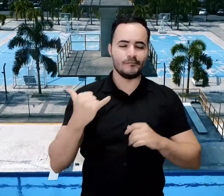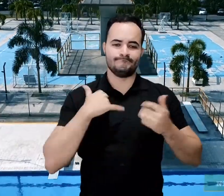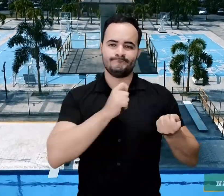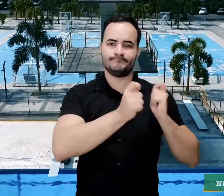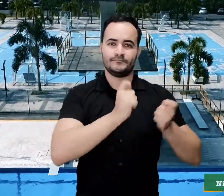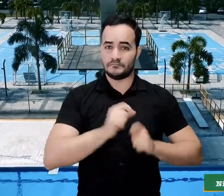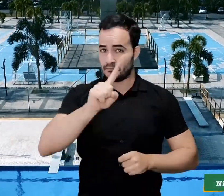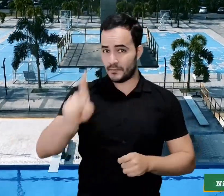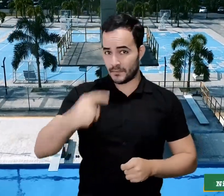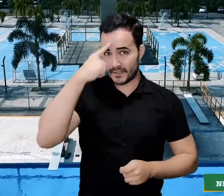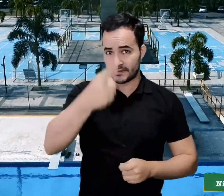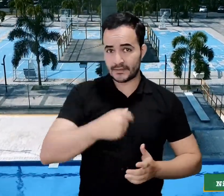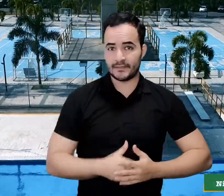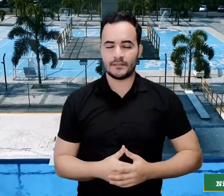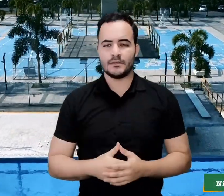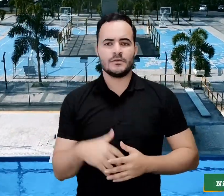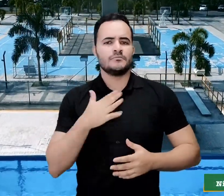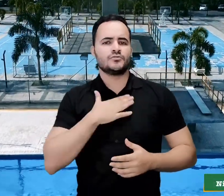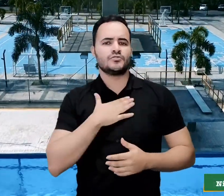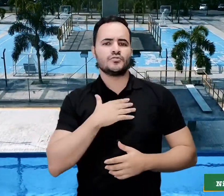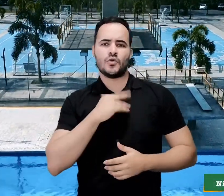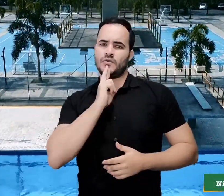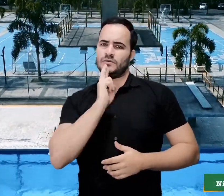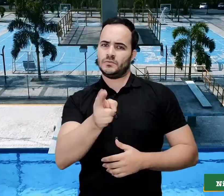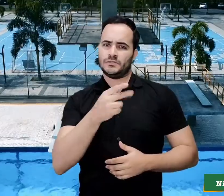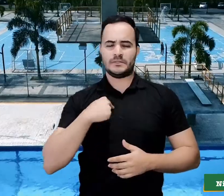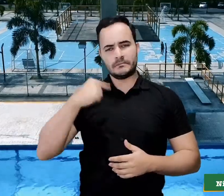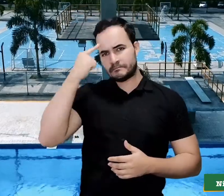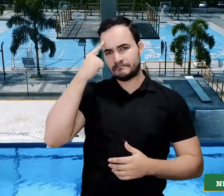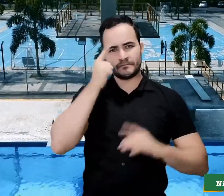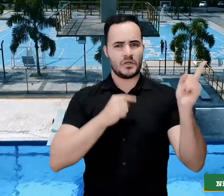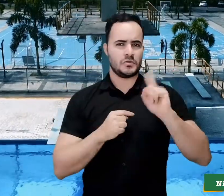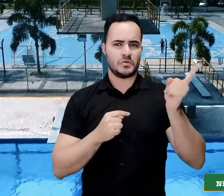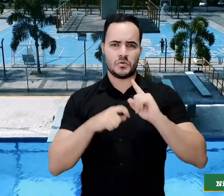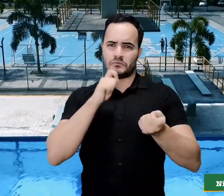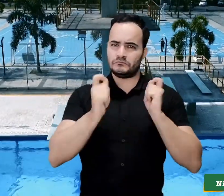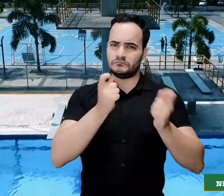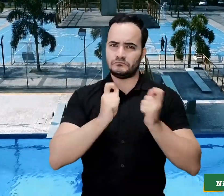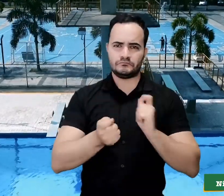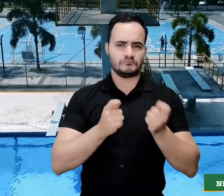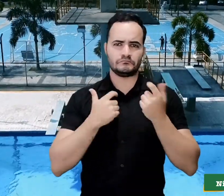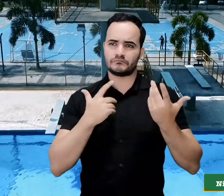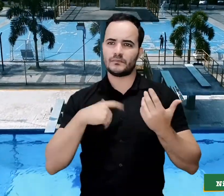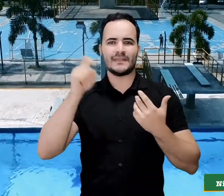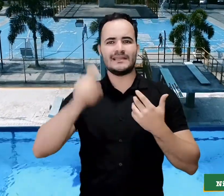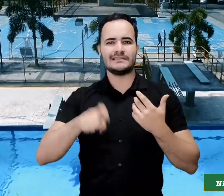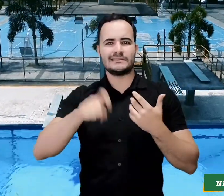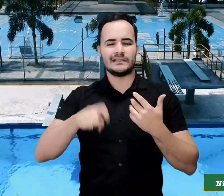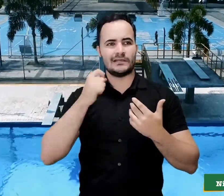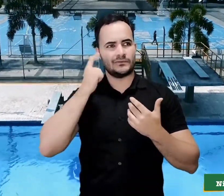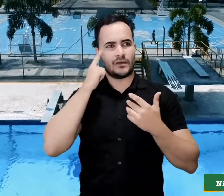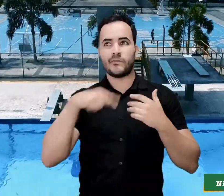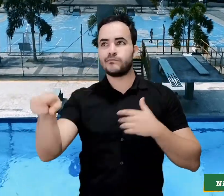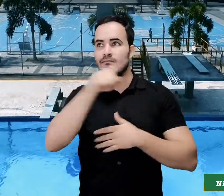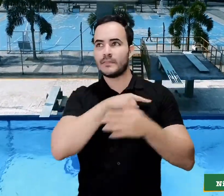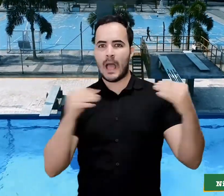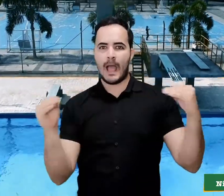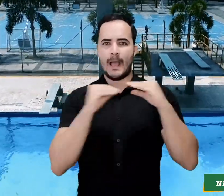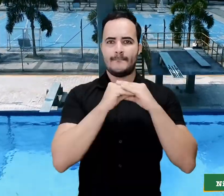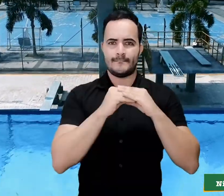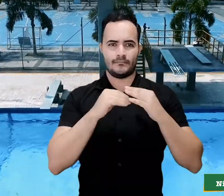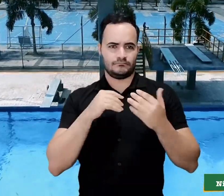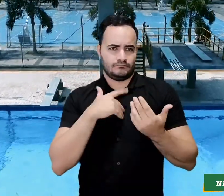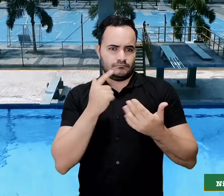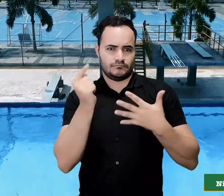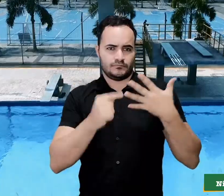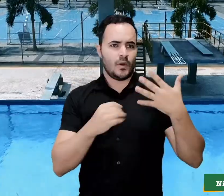Yo creo que en principio no se debe cambiar pues la dinámica, sino como ajustar a las posibilidades que haya. Yo como estudiante